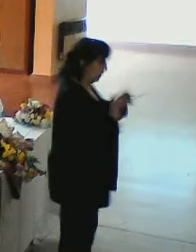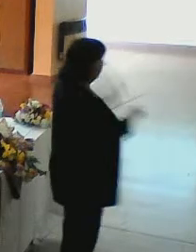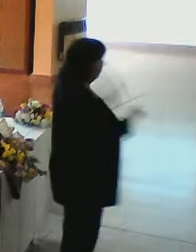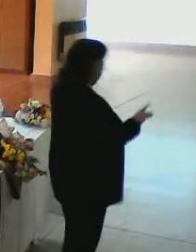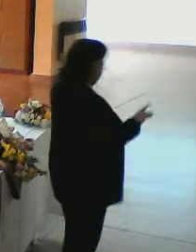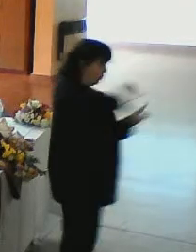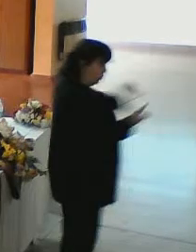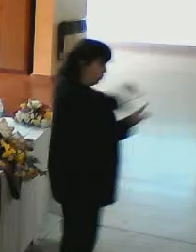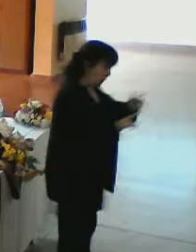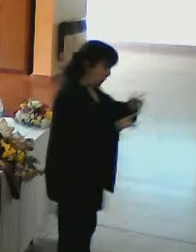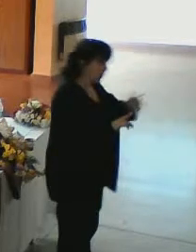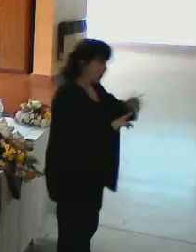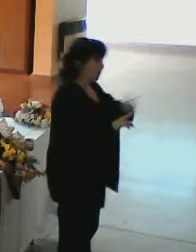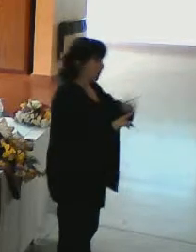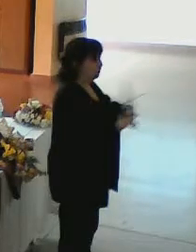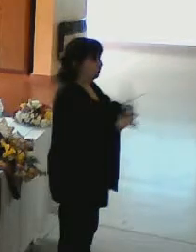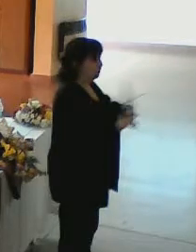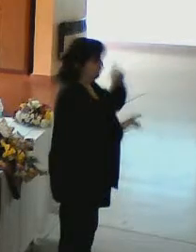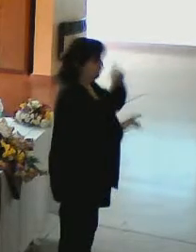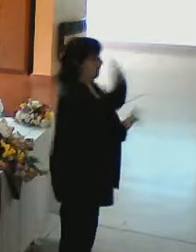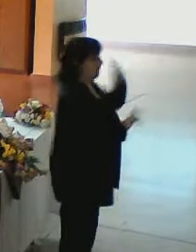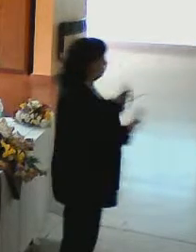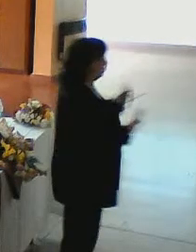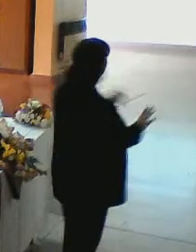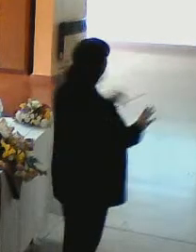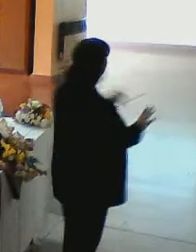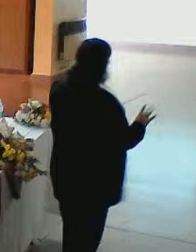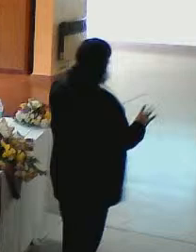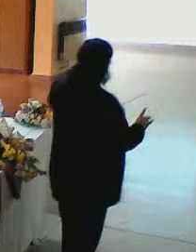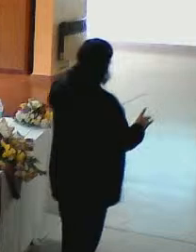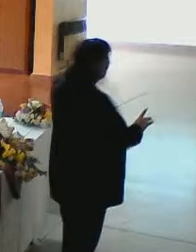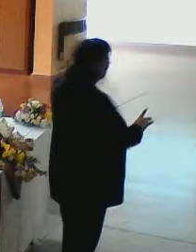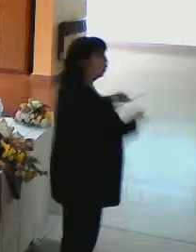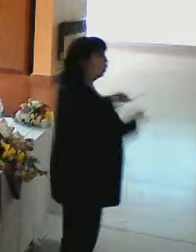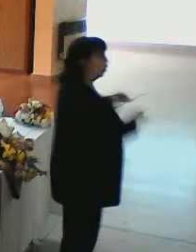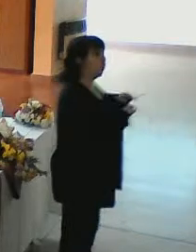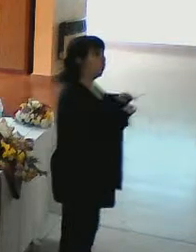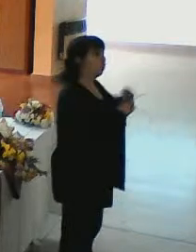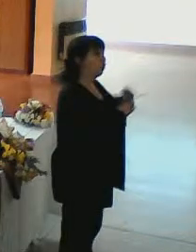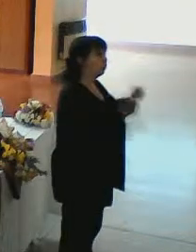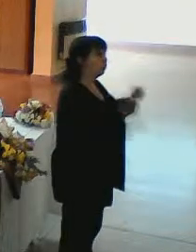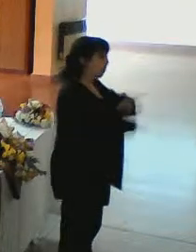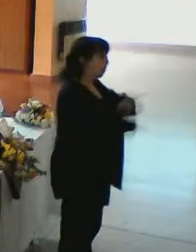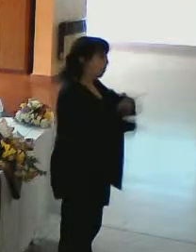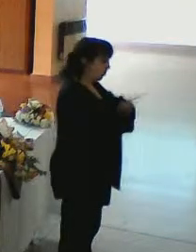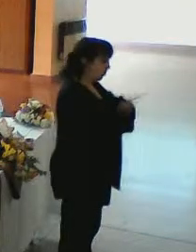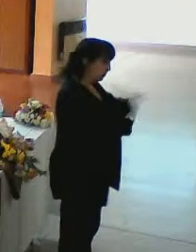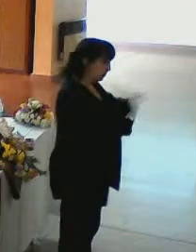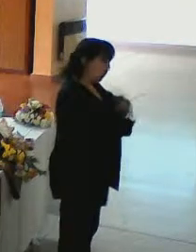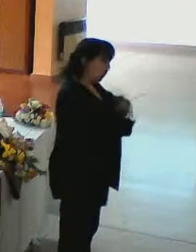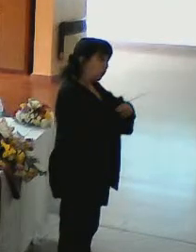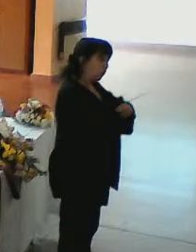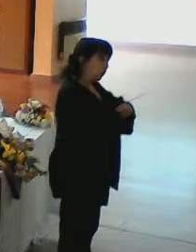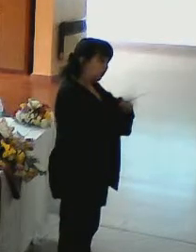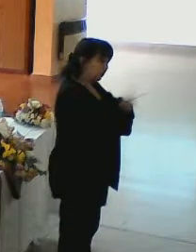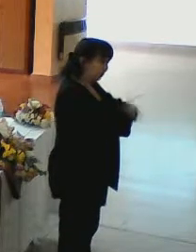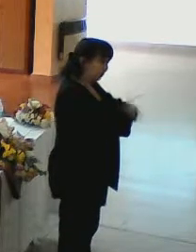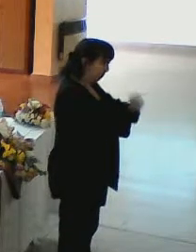próxima. Estos son los signos de alerta de la conducta, que es otra área que siempre vamos a